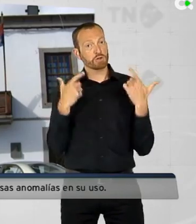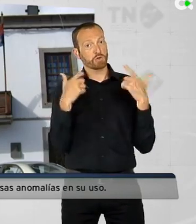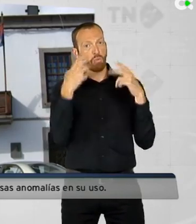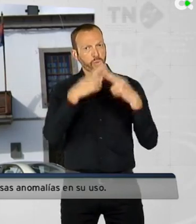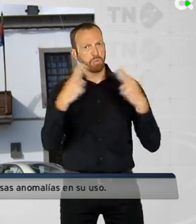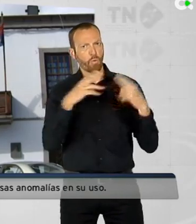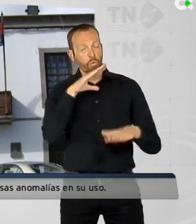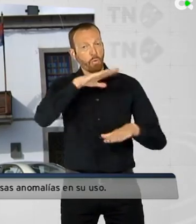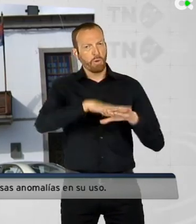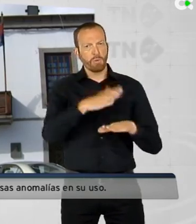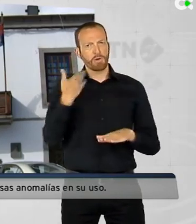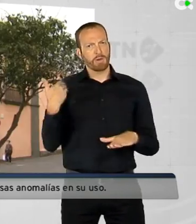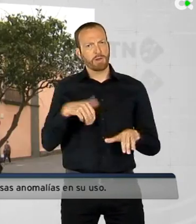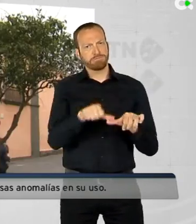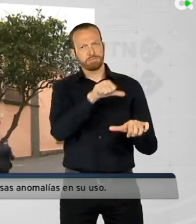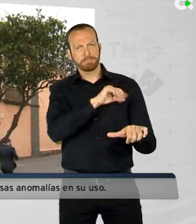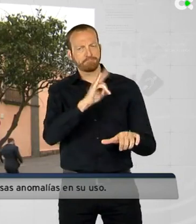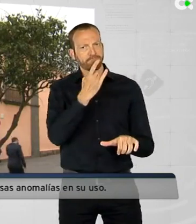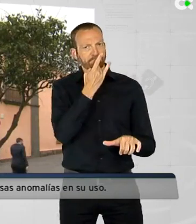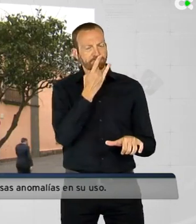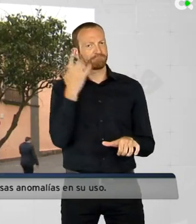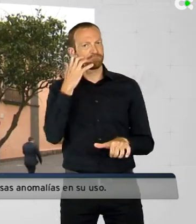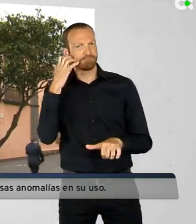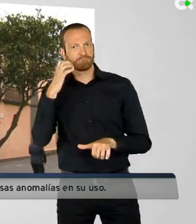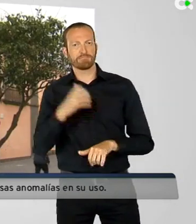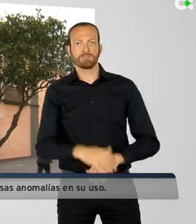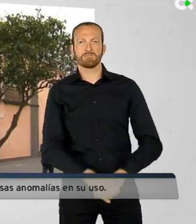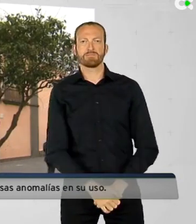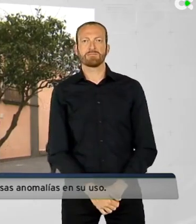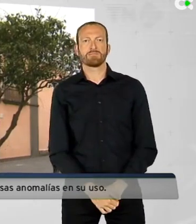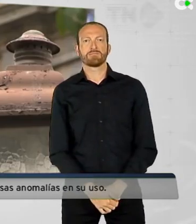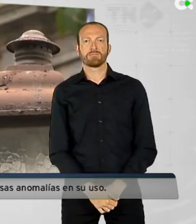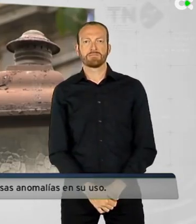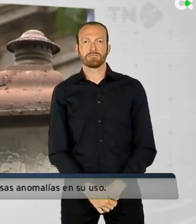público tras detectar numerosas anomalías en su uso.